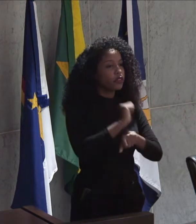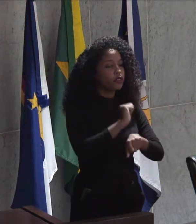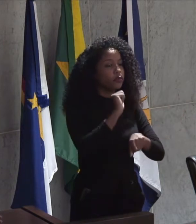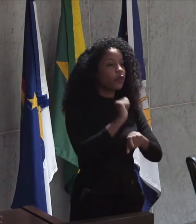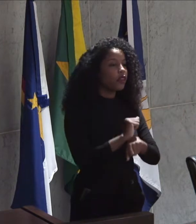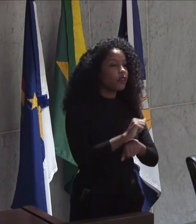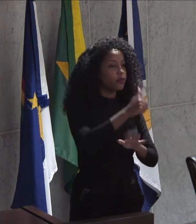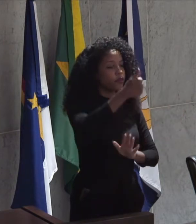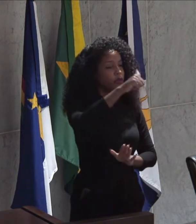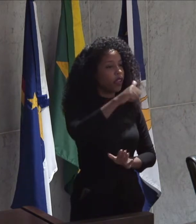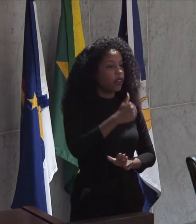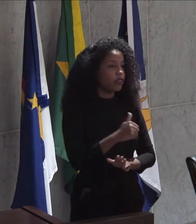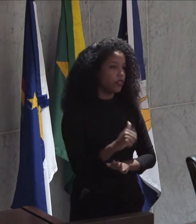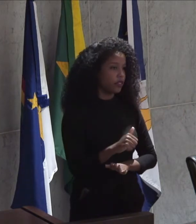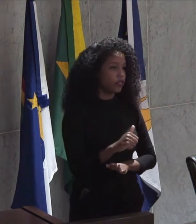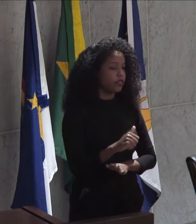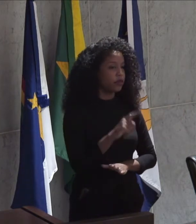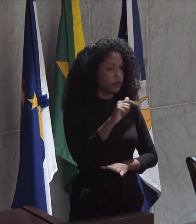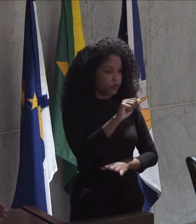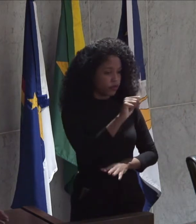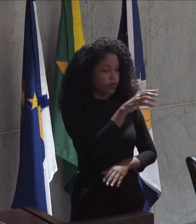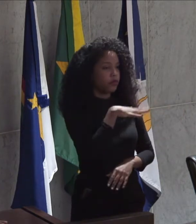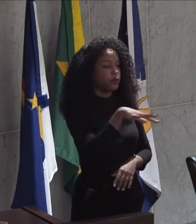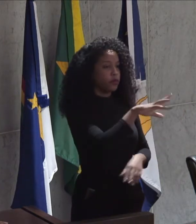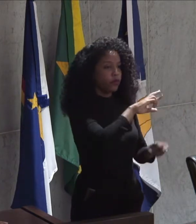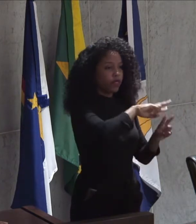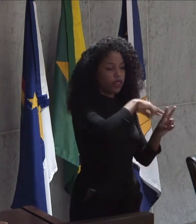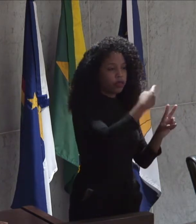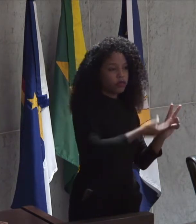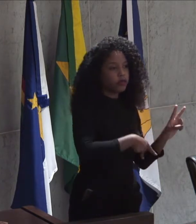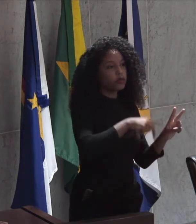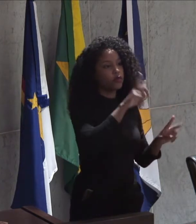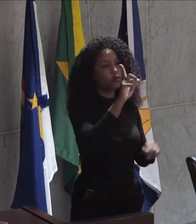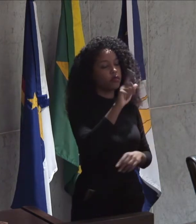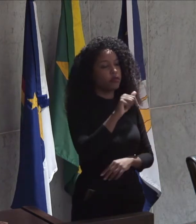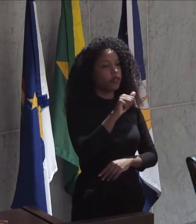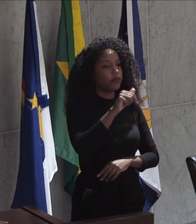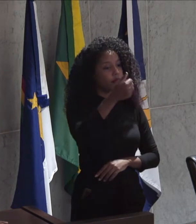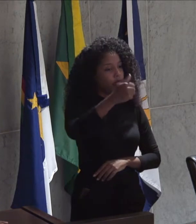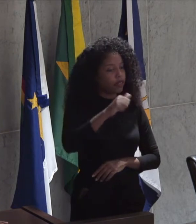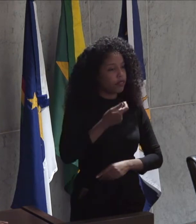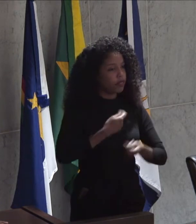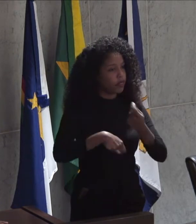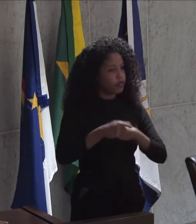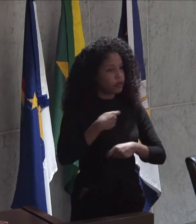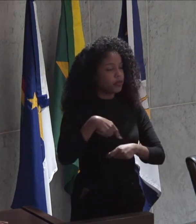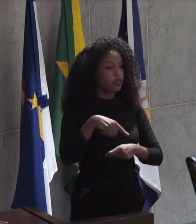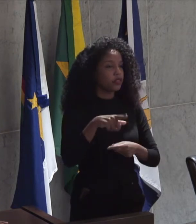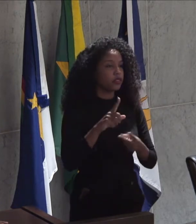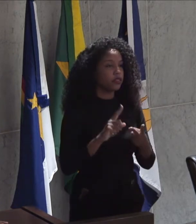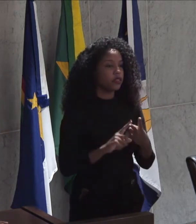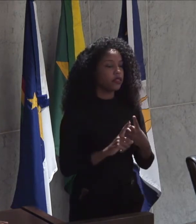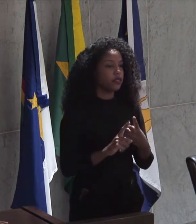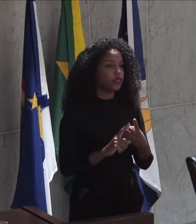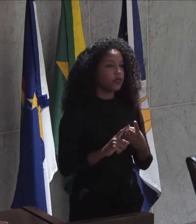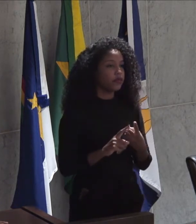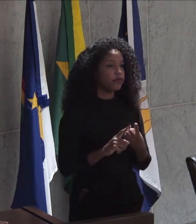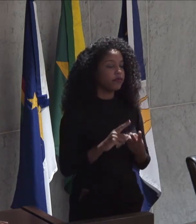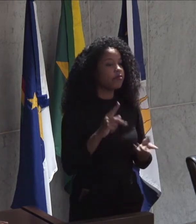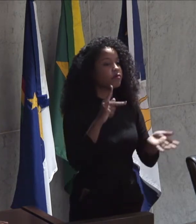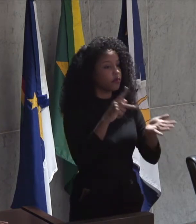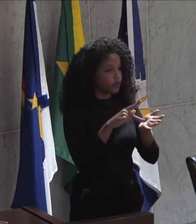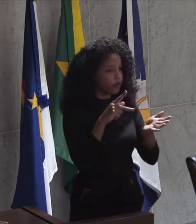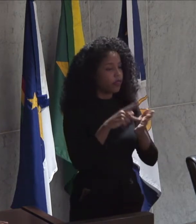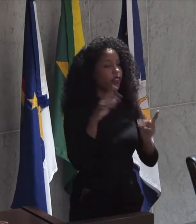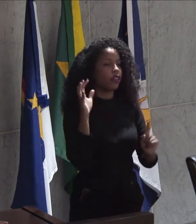benefício, seja na junta de recursos, seja análise administrativa, com certeza